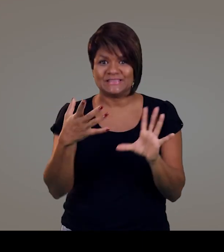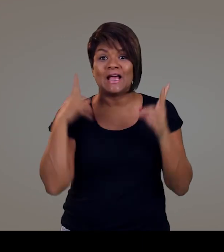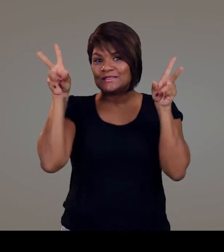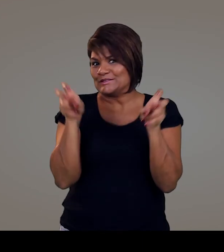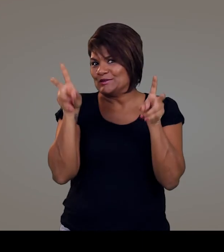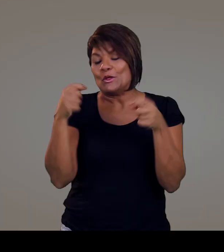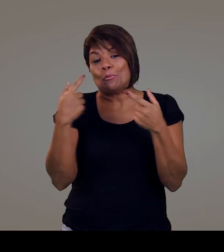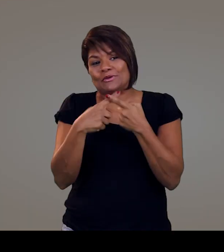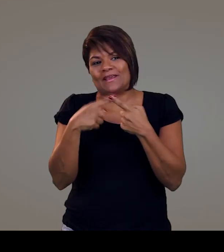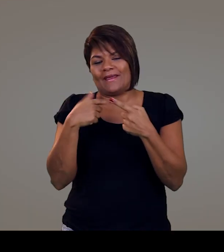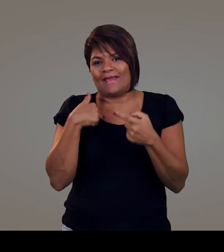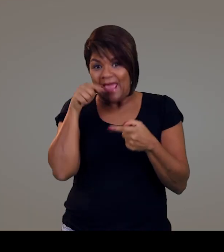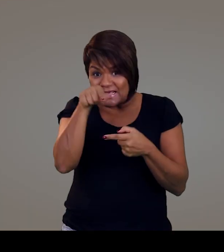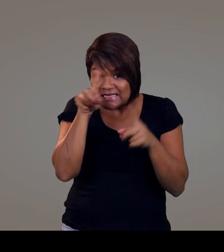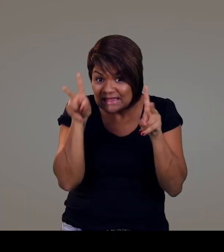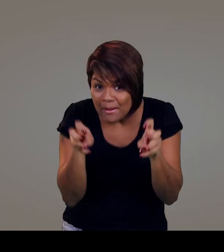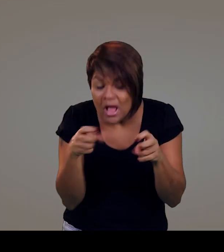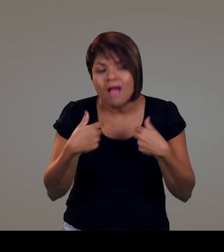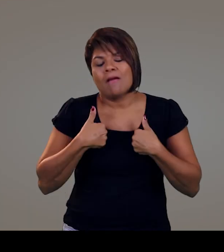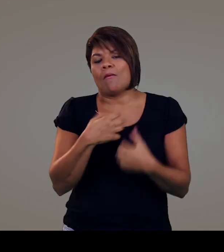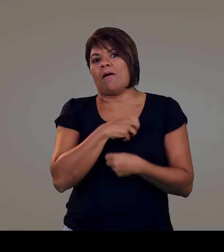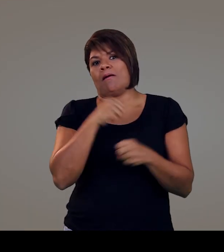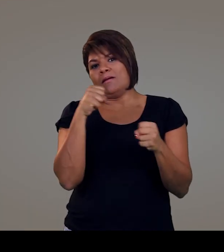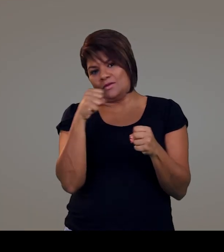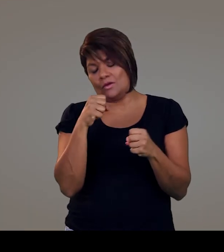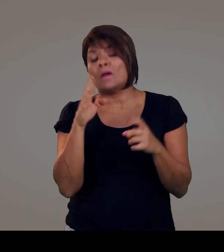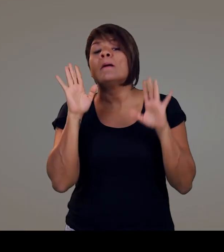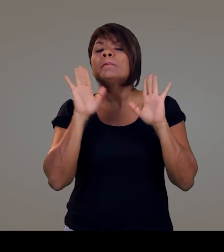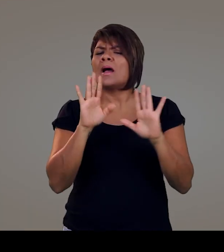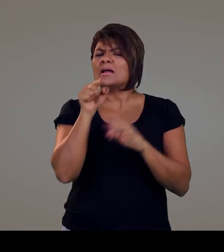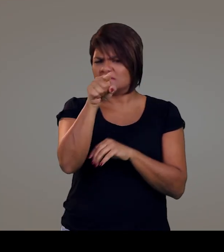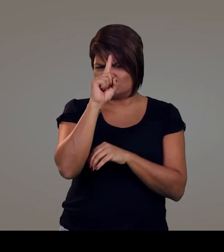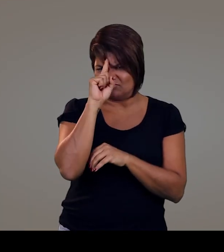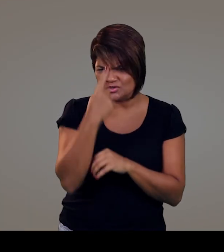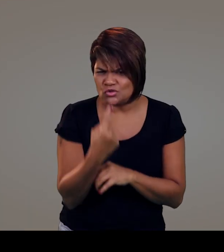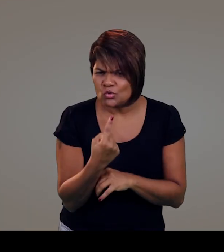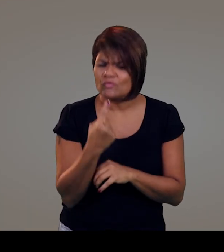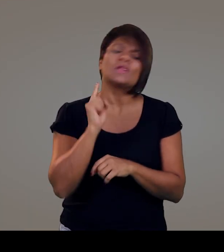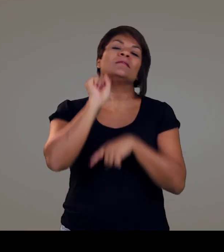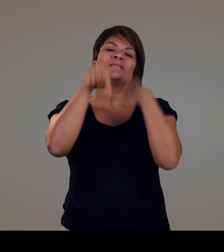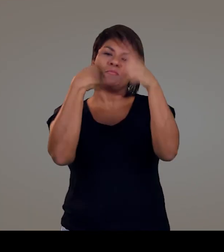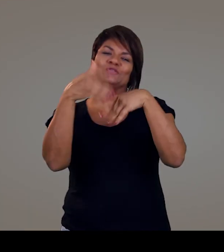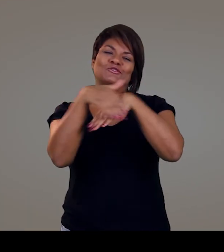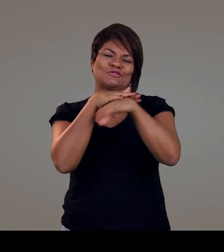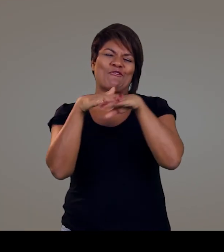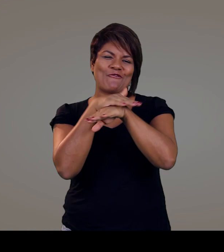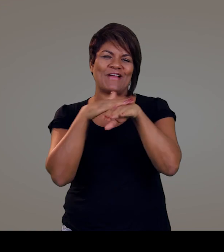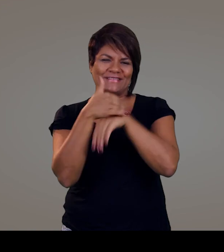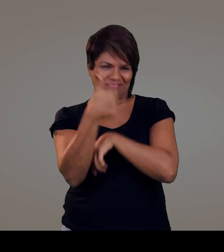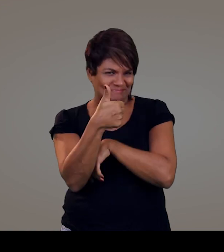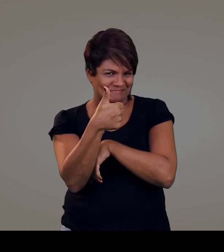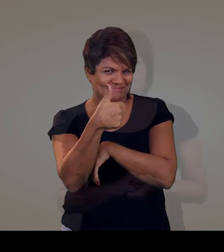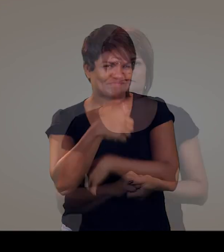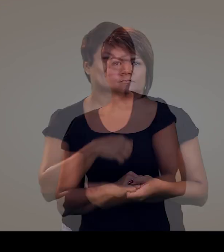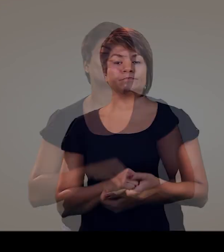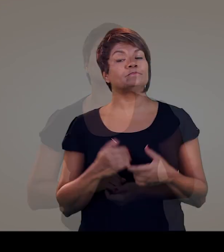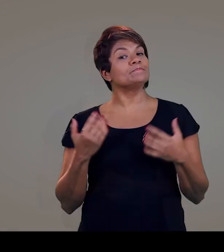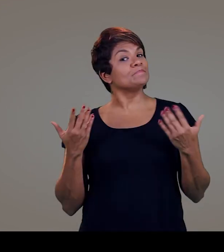eu tenho muito apreço. Mas se você tiver alguma dúvida, a gente conversa depois, tá bom?